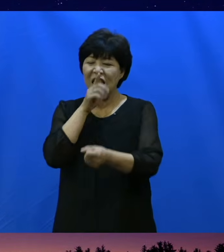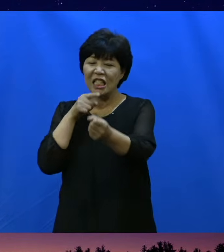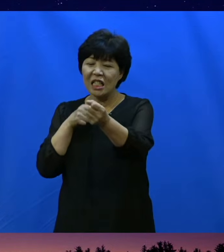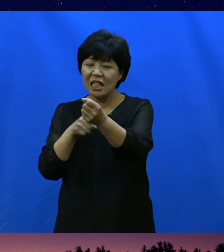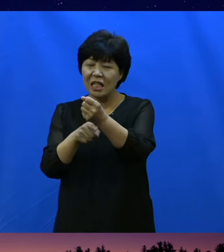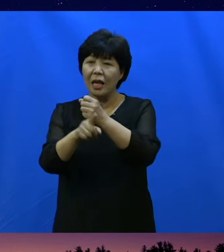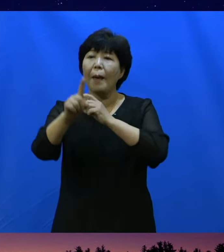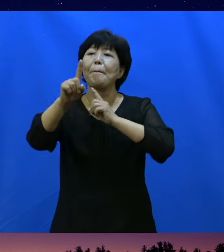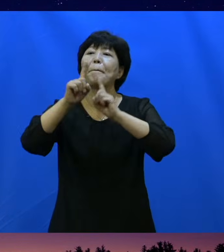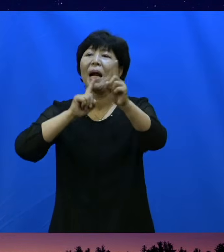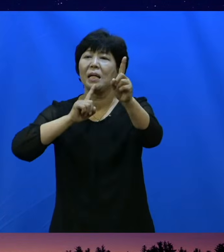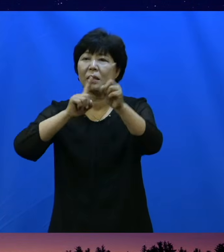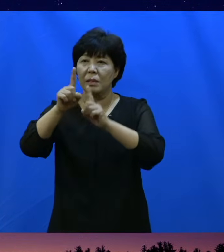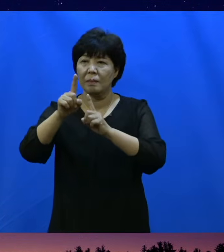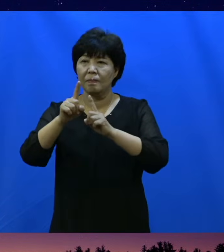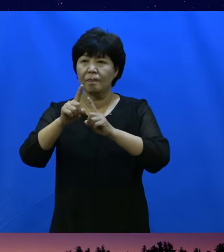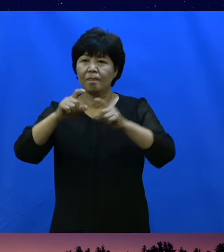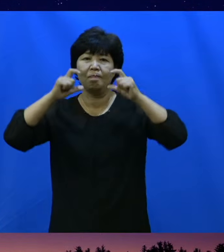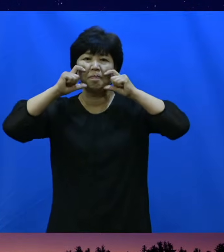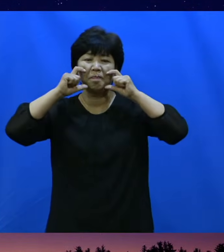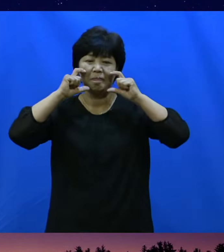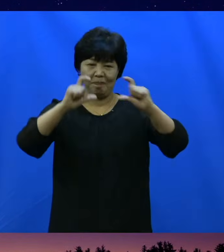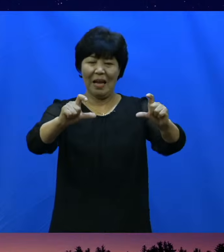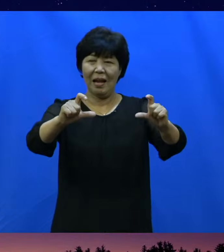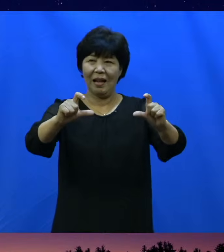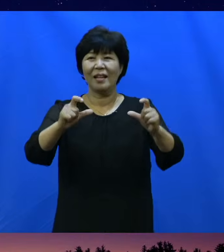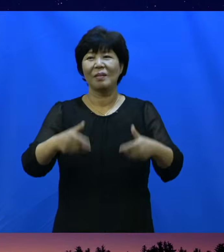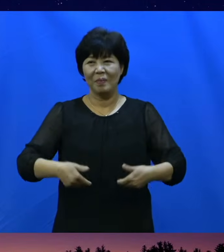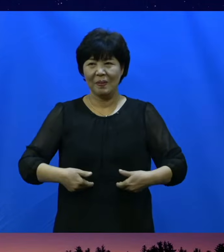말씀을 선포해야 돼요. 기록되었으되.